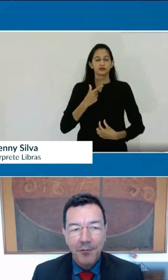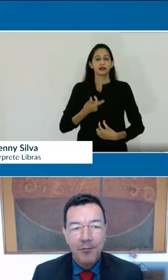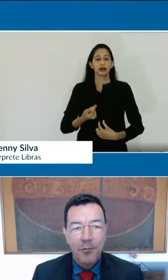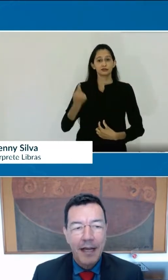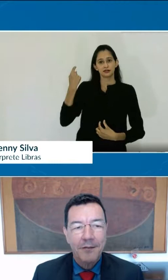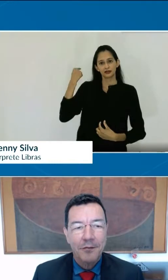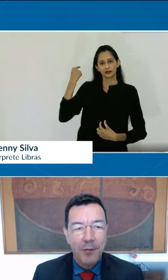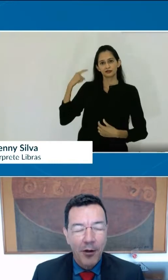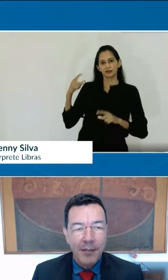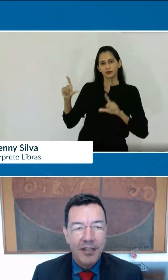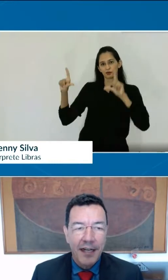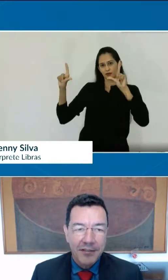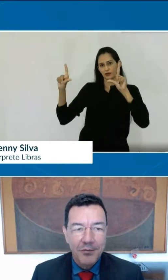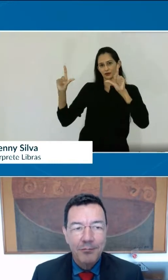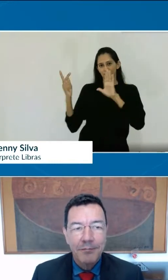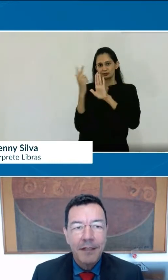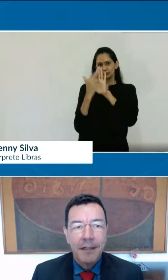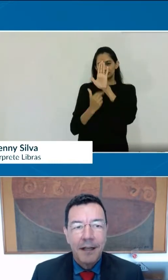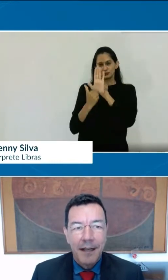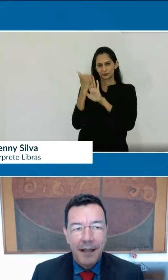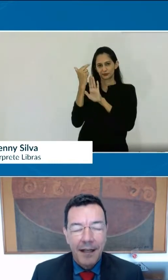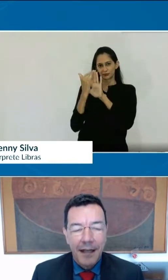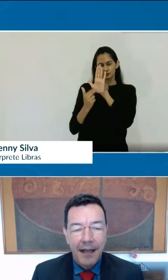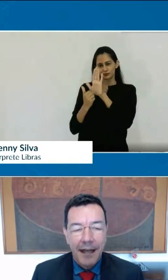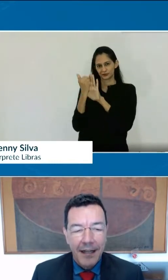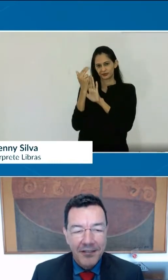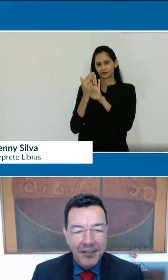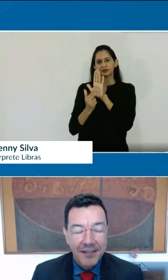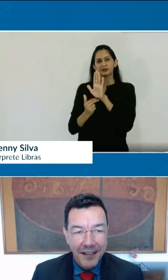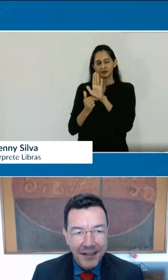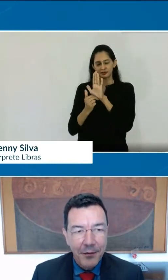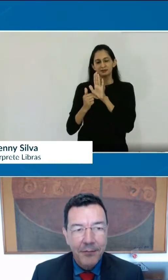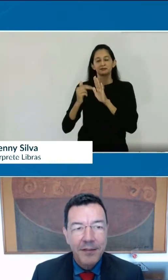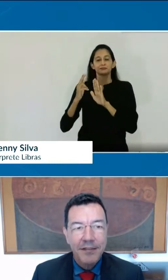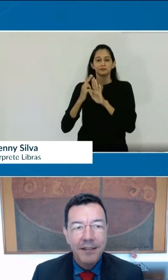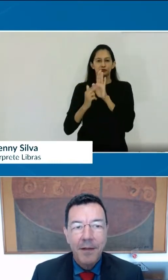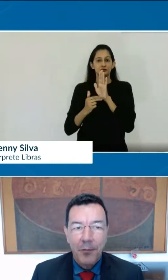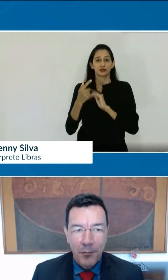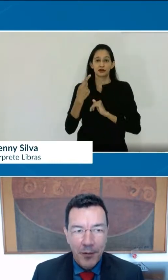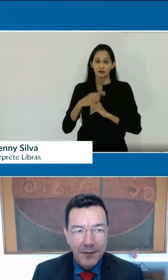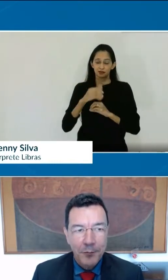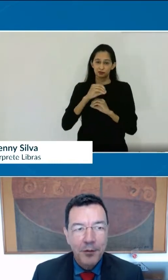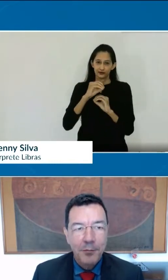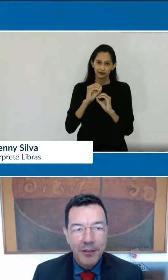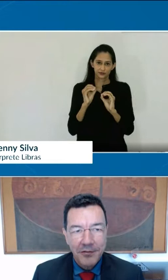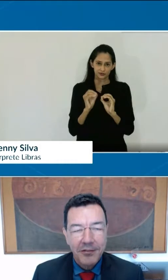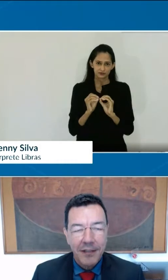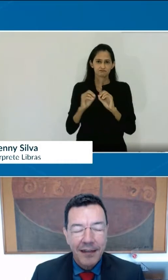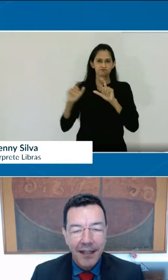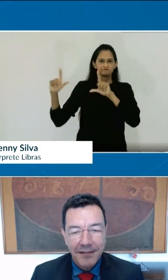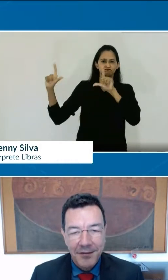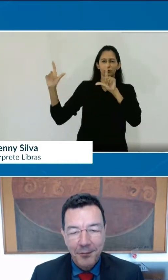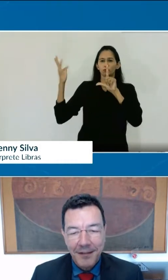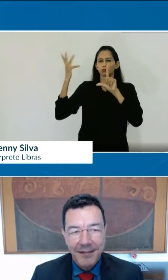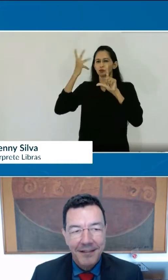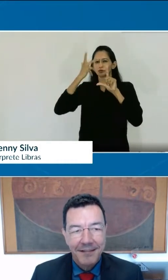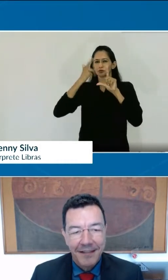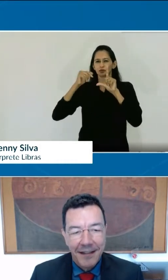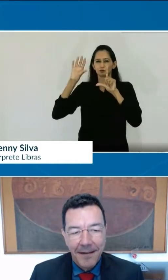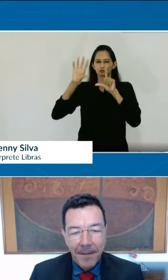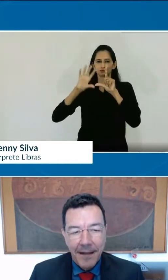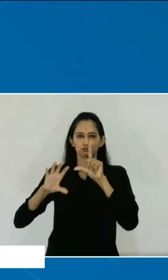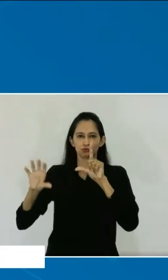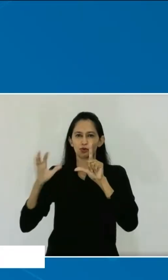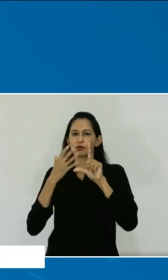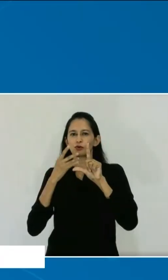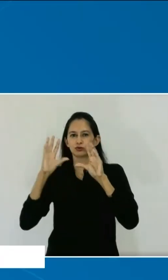de mim tem um quadro, uma obra de arte de um artista aqui da UFG, um quadro muito bonito de tonalidades escuras.